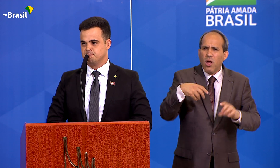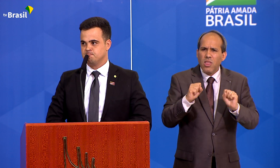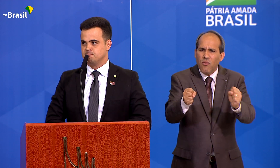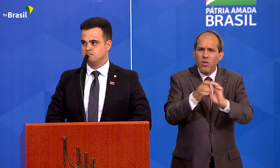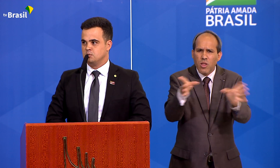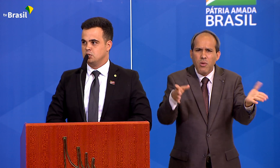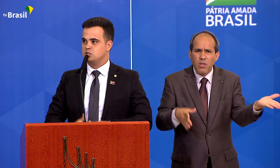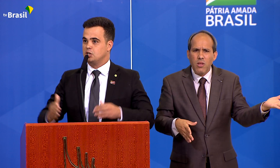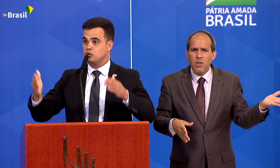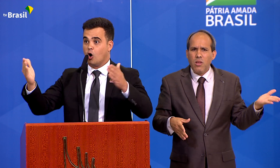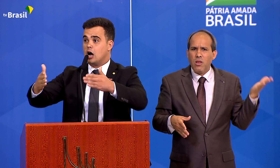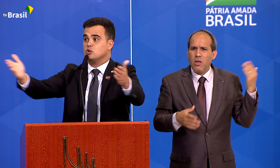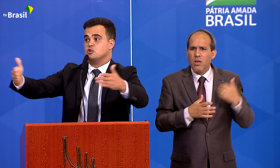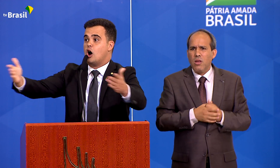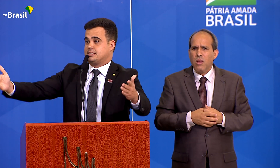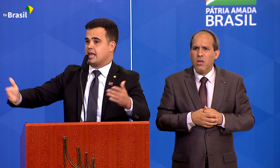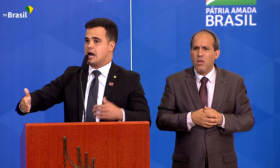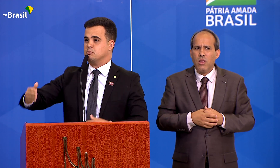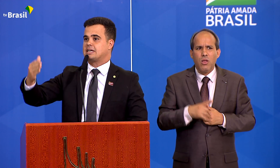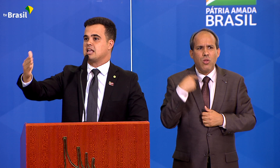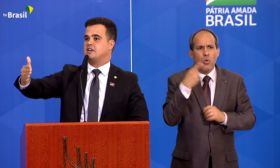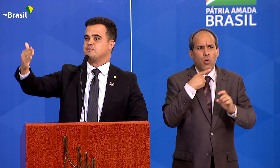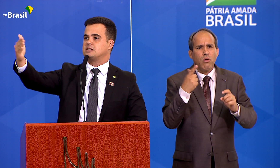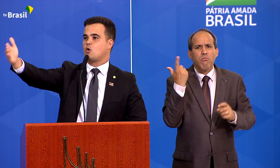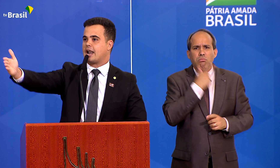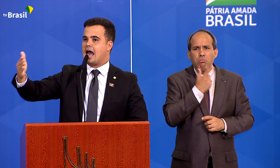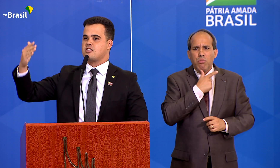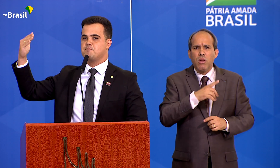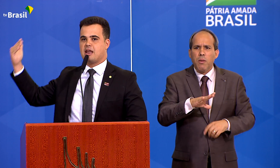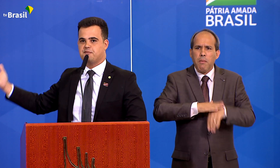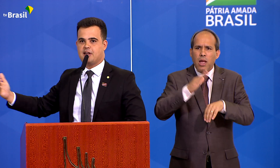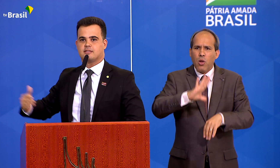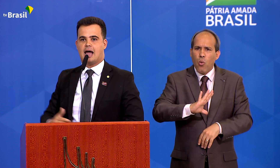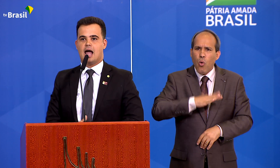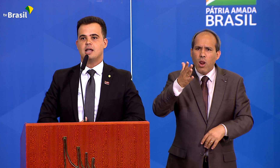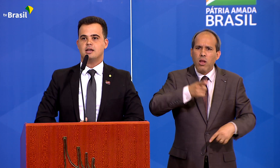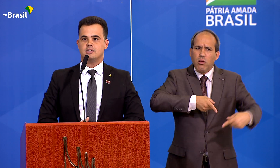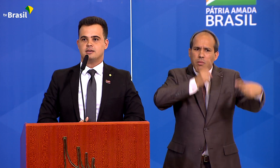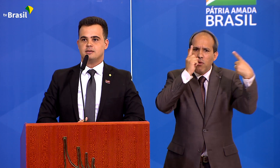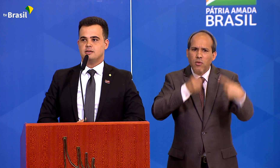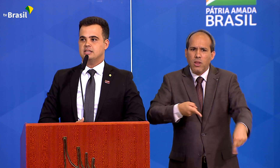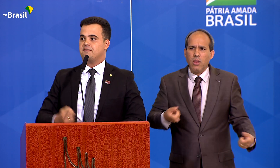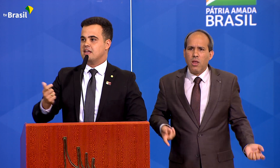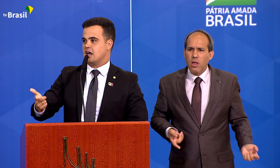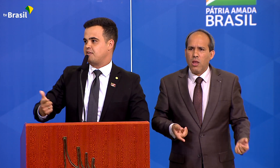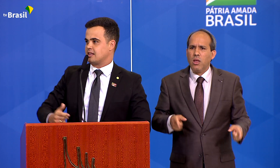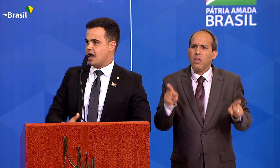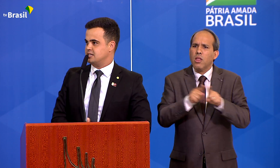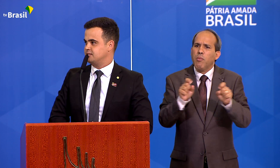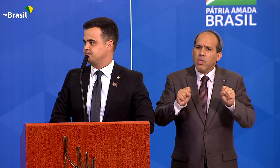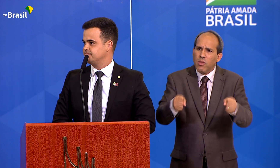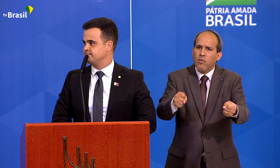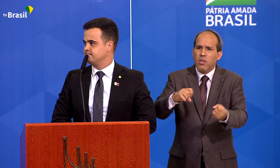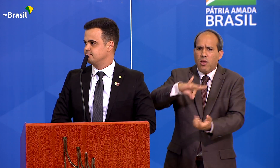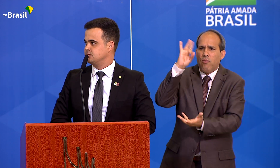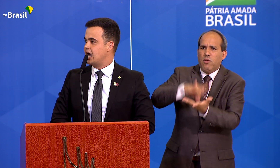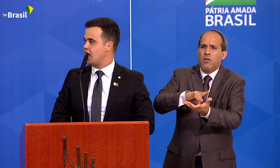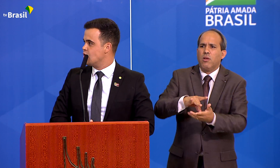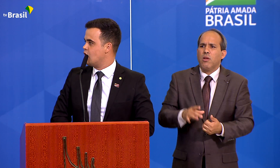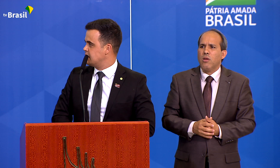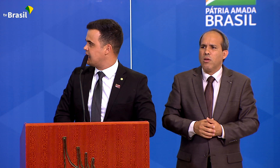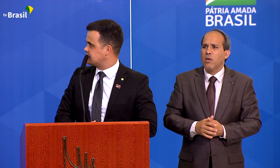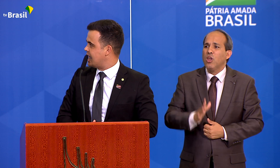democracia diz que todos nós tenhamos cada vez mais coragem para enfrentar e defender a verdade